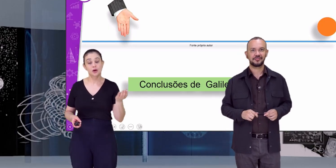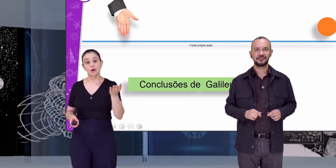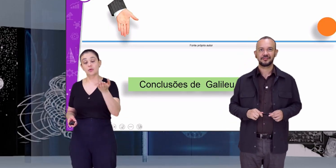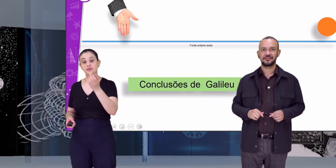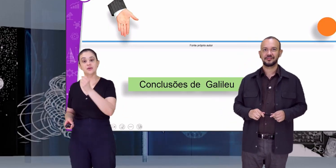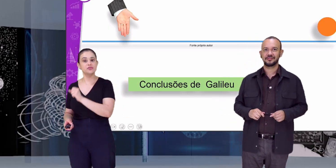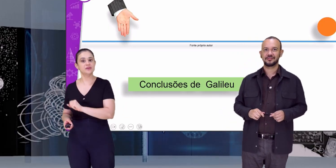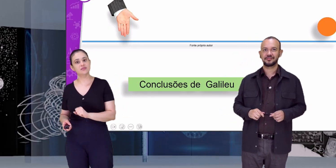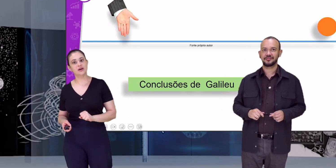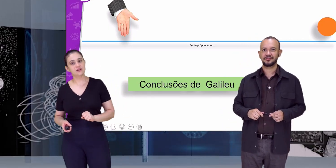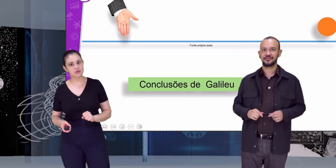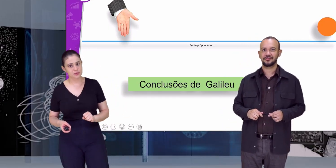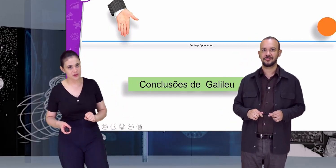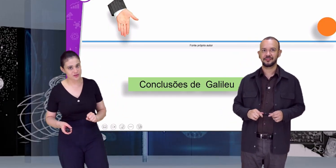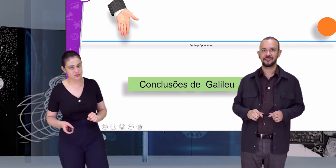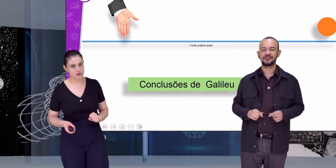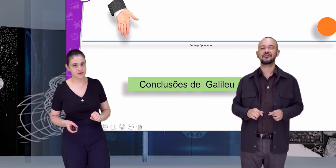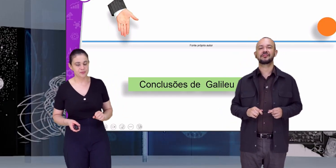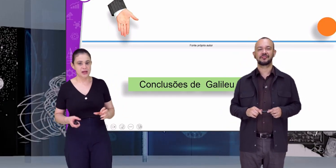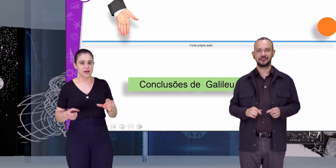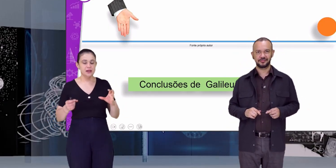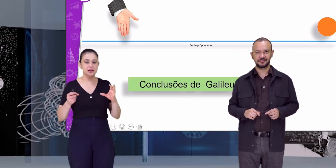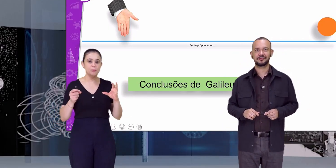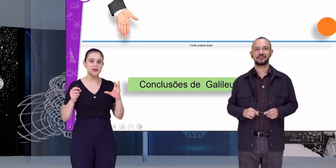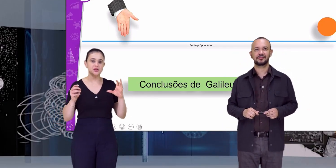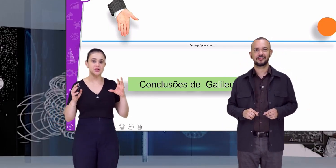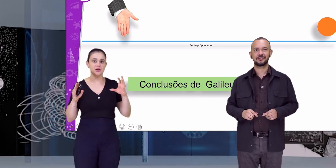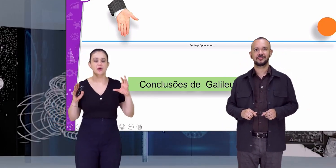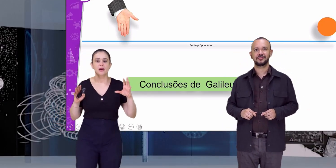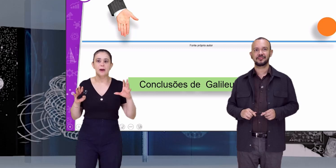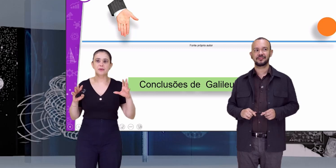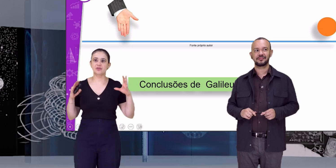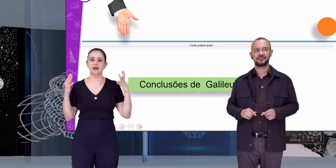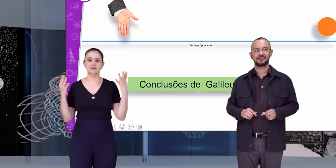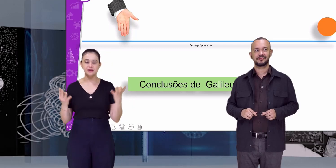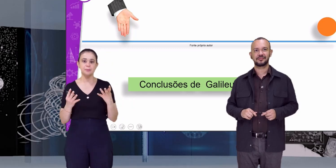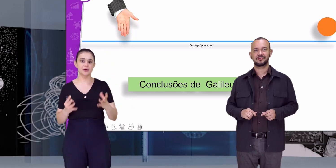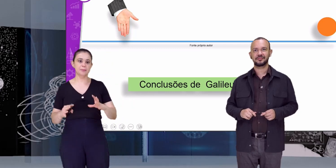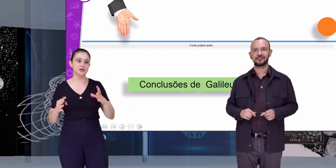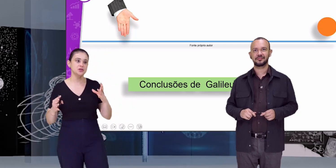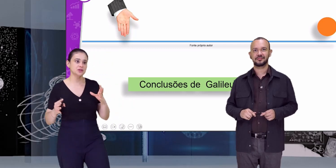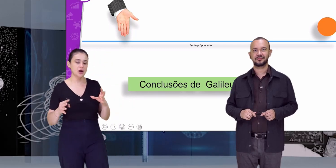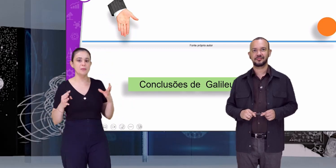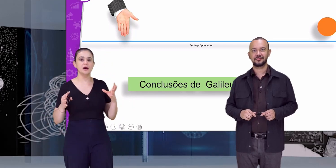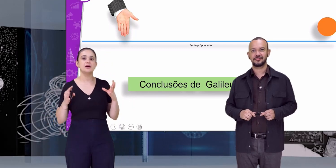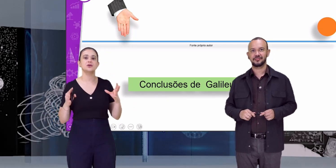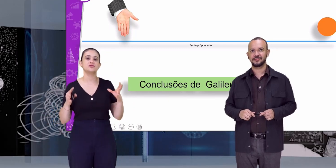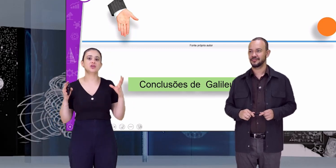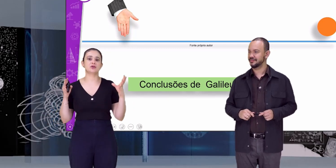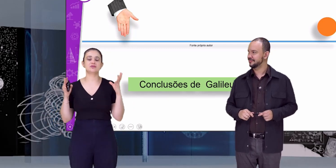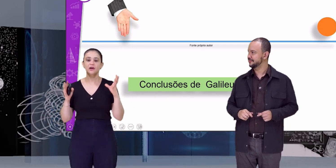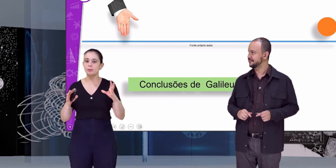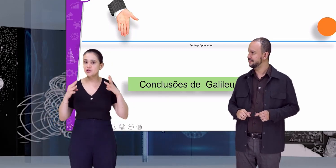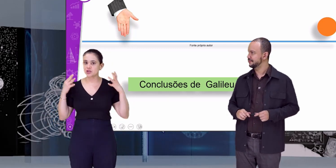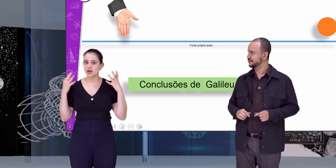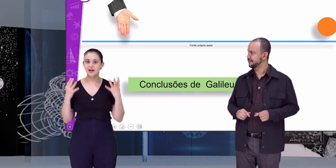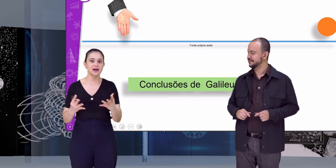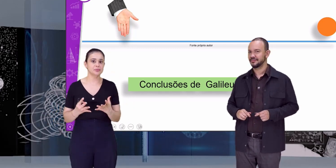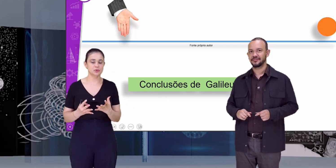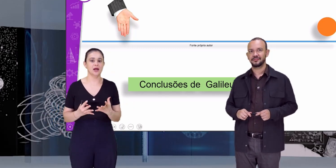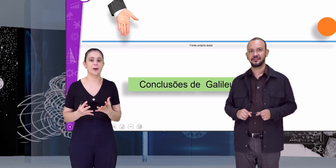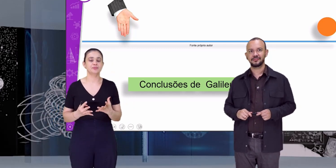repouso, conseguiu fazer várias observações. Então, para a gente aproveitar esse tempo aqui, para a gente dar antes de fechar nossa aula, para a